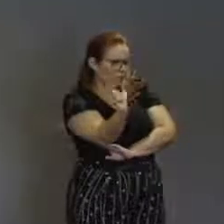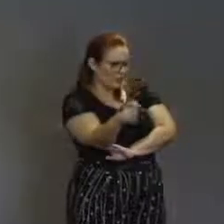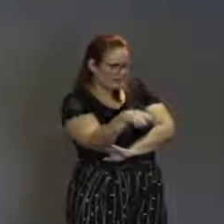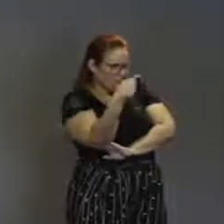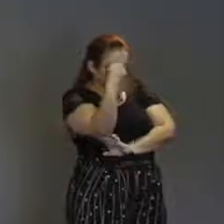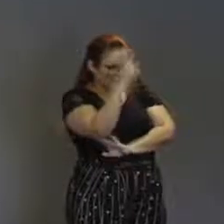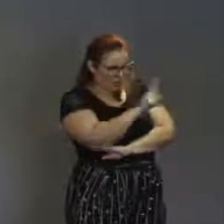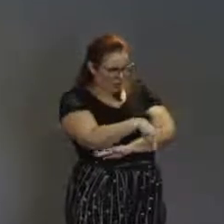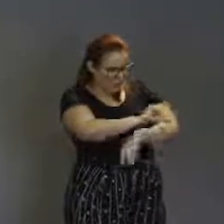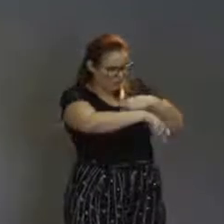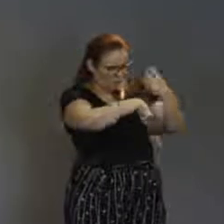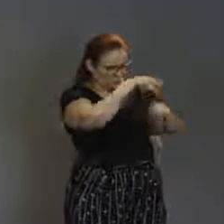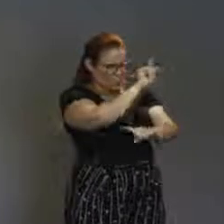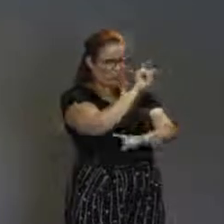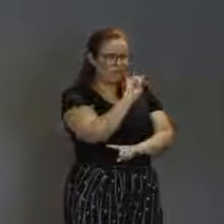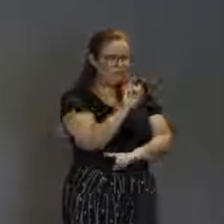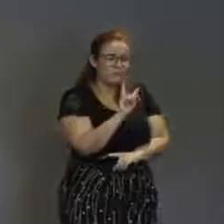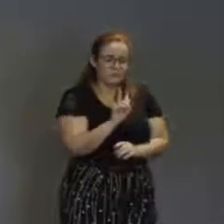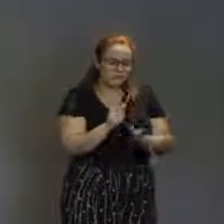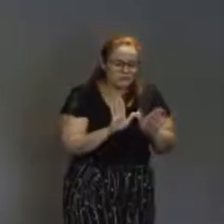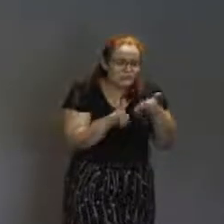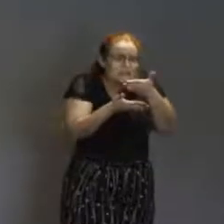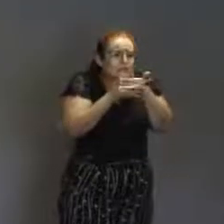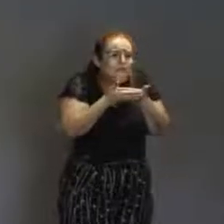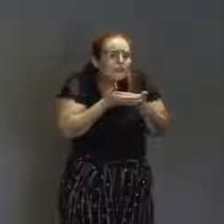inovação se você está fazendo aquilo de uma maneira fechada?